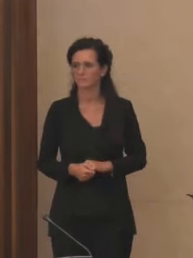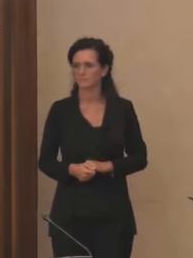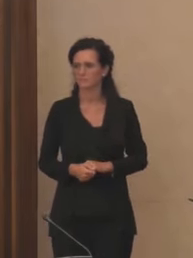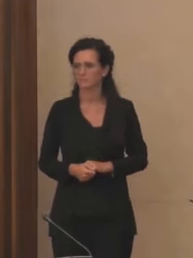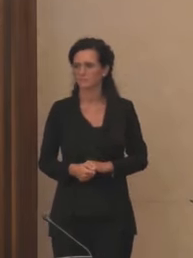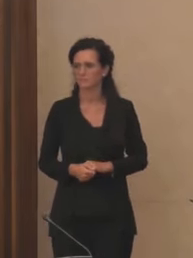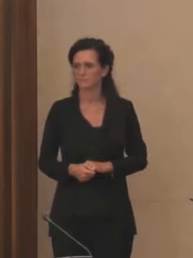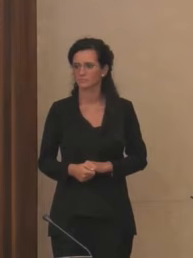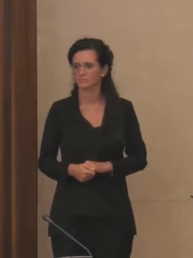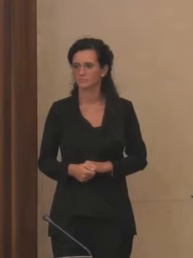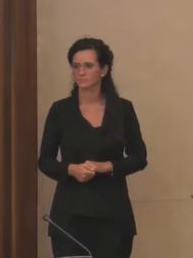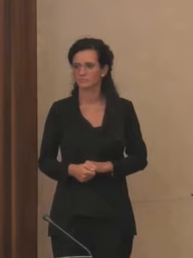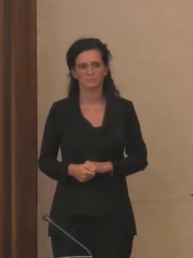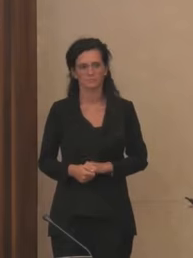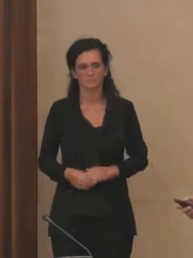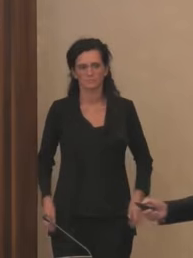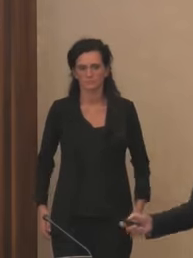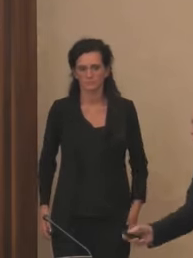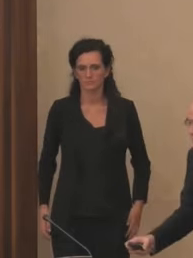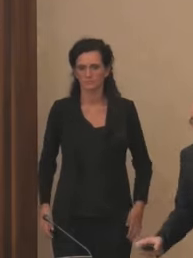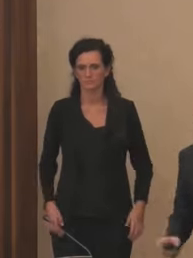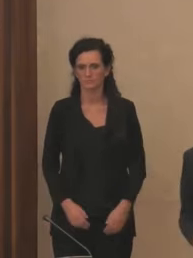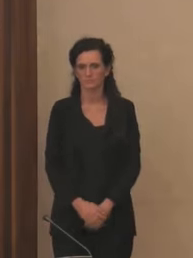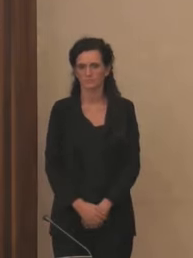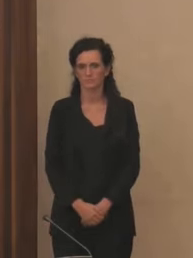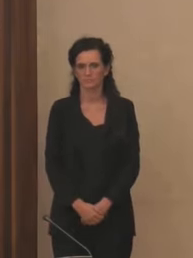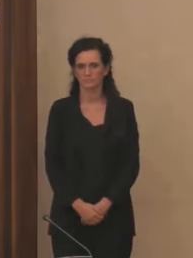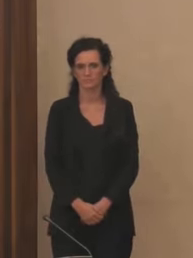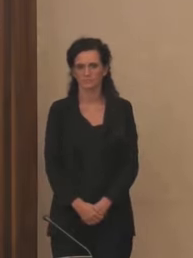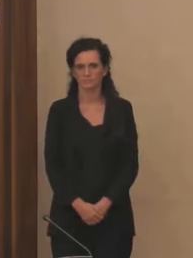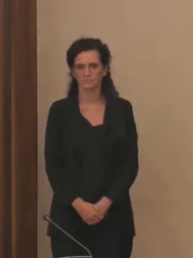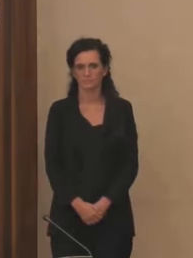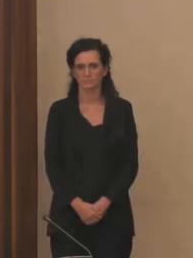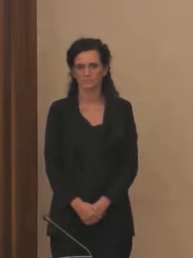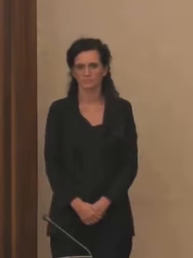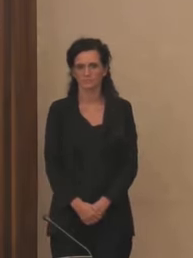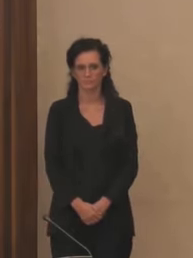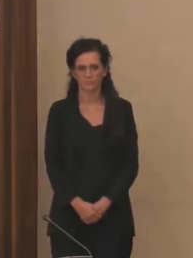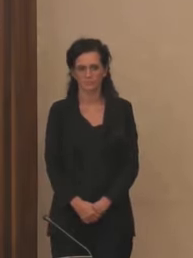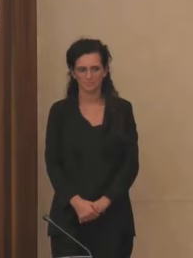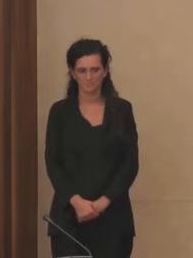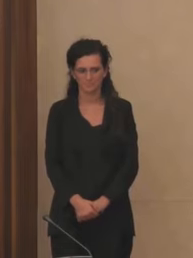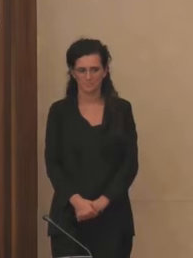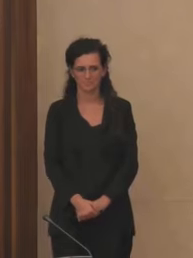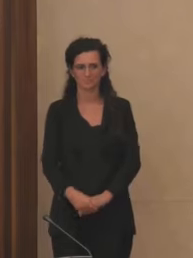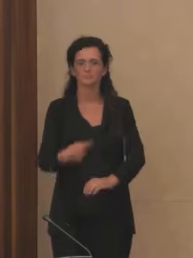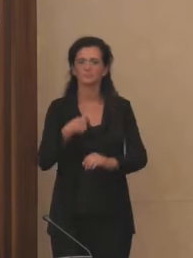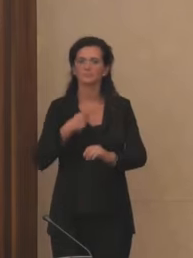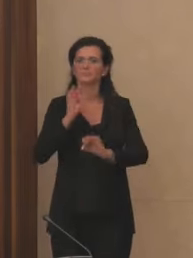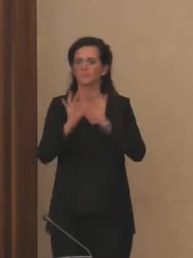No. Sì, ho perso qui. Ah, ecco. Sì. Noi abbiamo utilizzato la